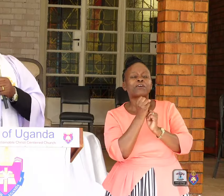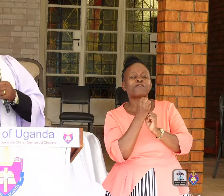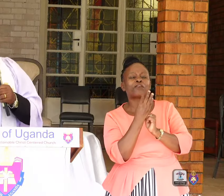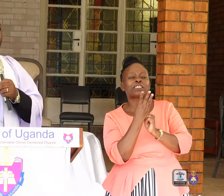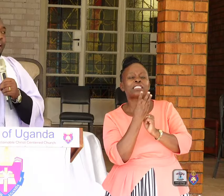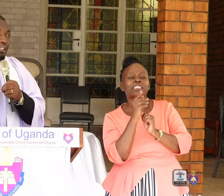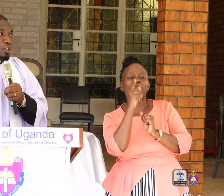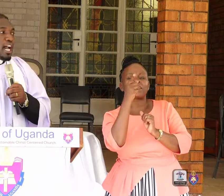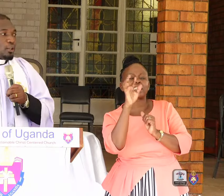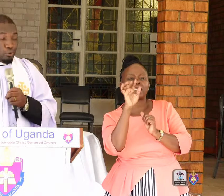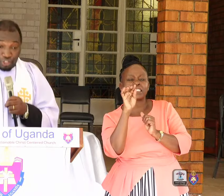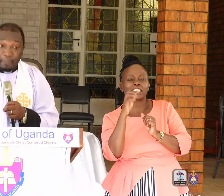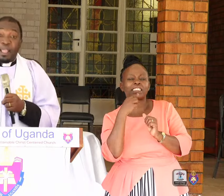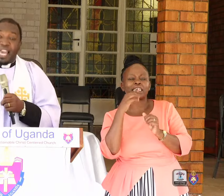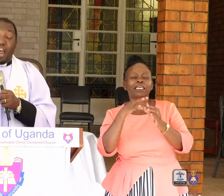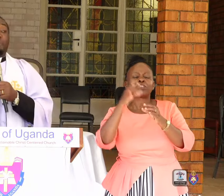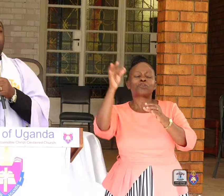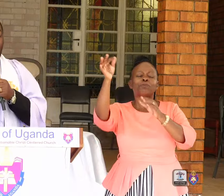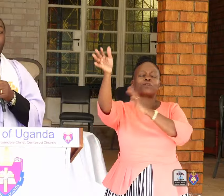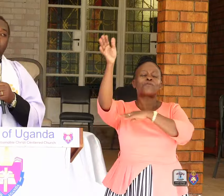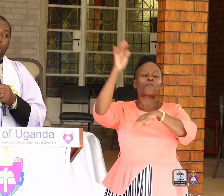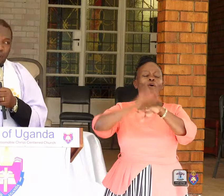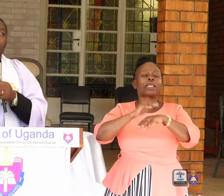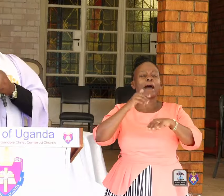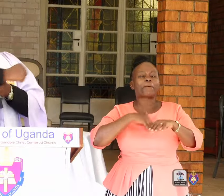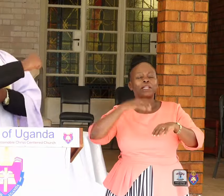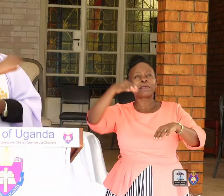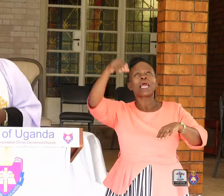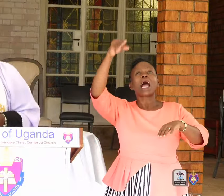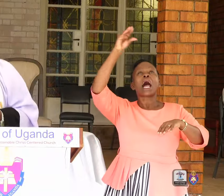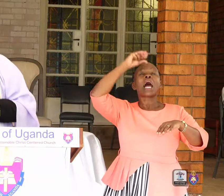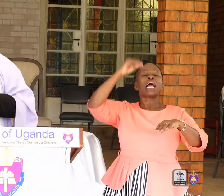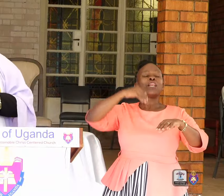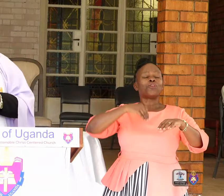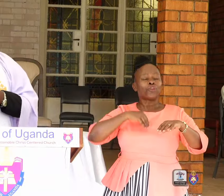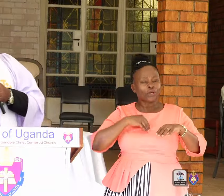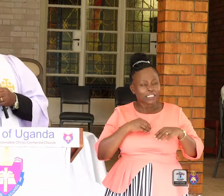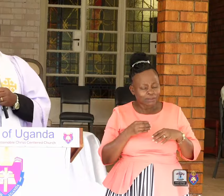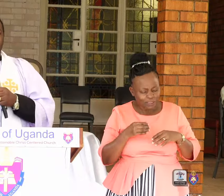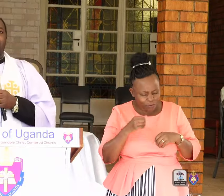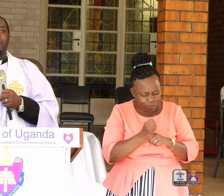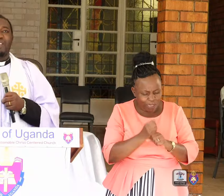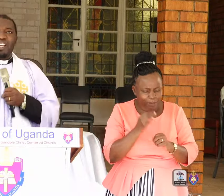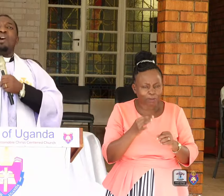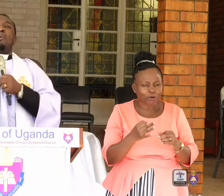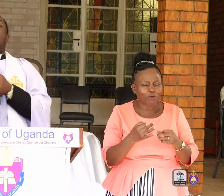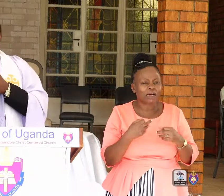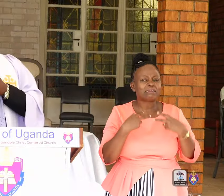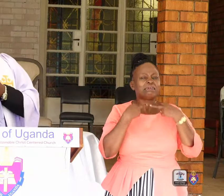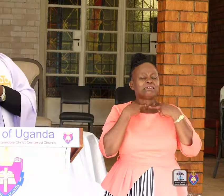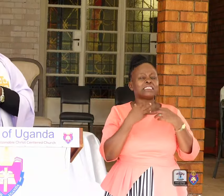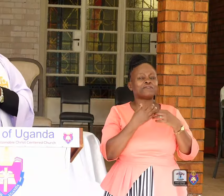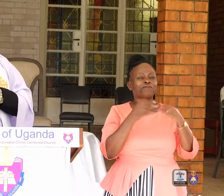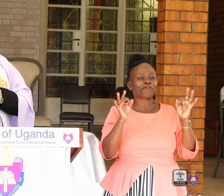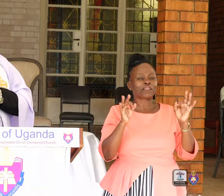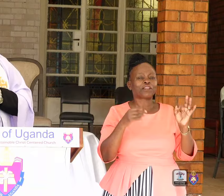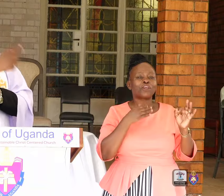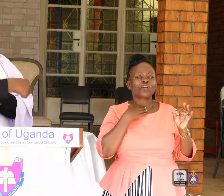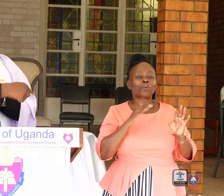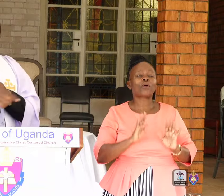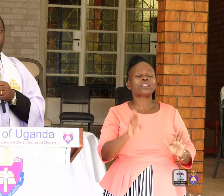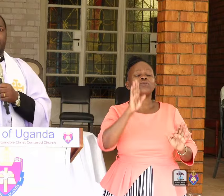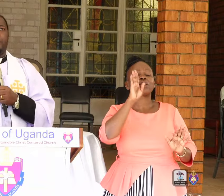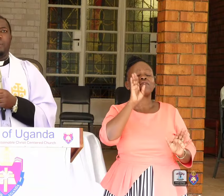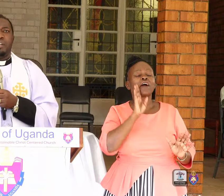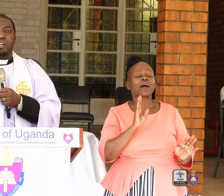nti omwoyo wa Katonda ali ku nze era nfuseeko amafuta okuta abasibe. Oyagala okuva ku mwenge,